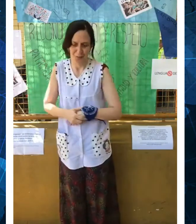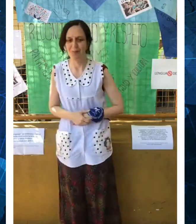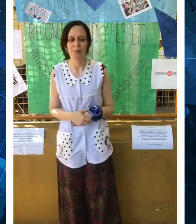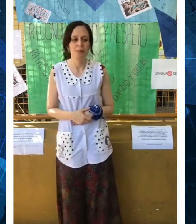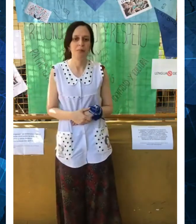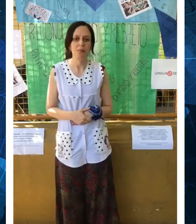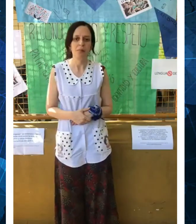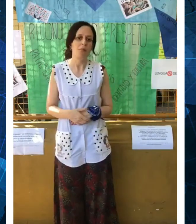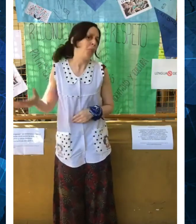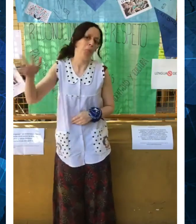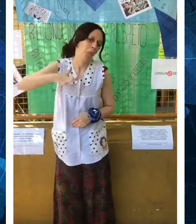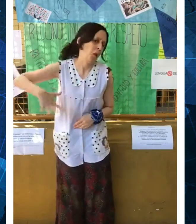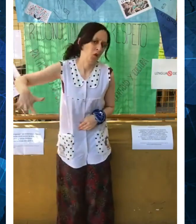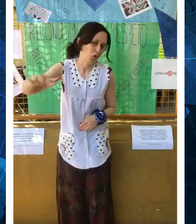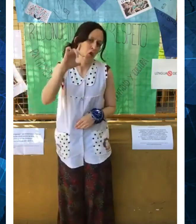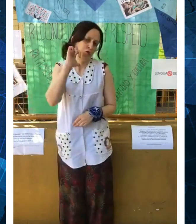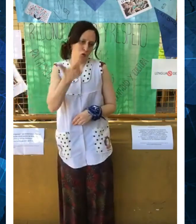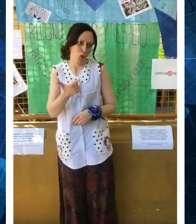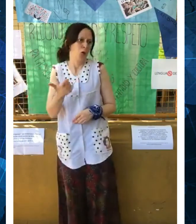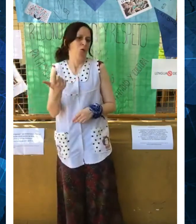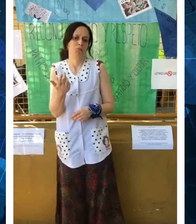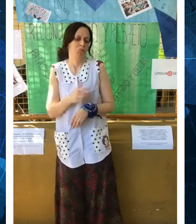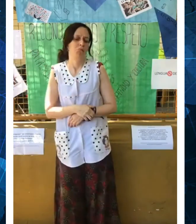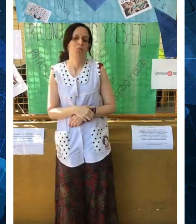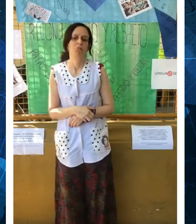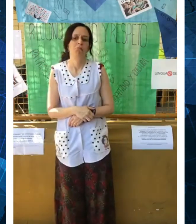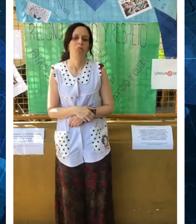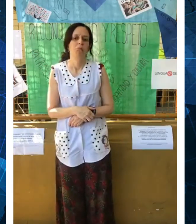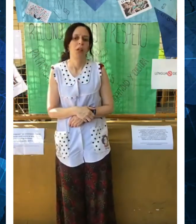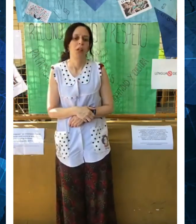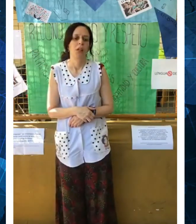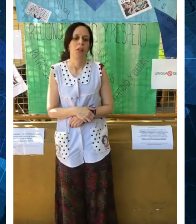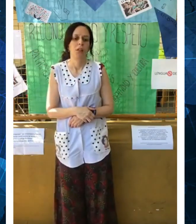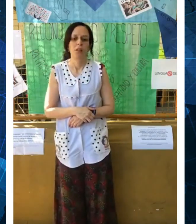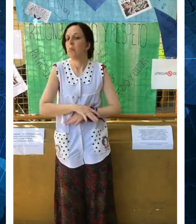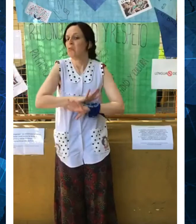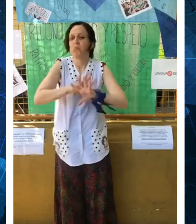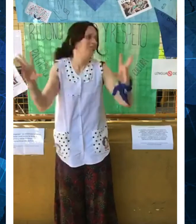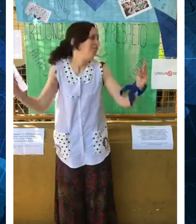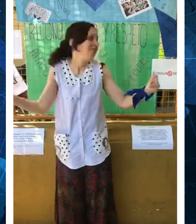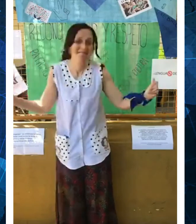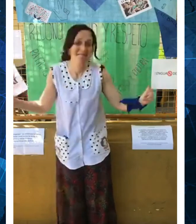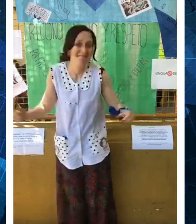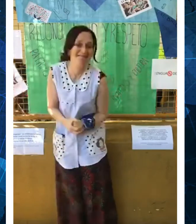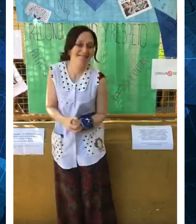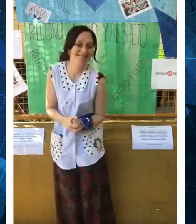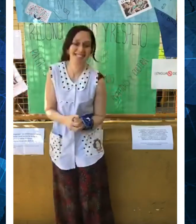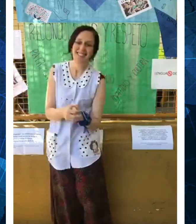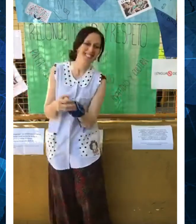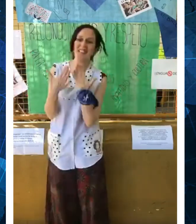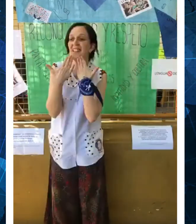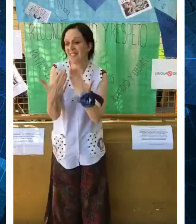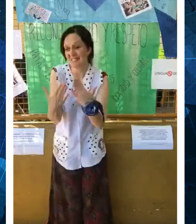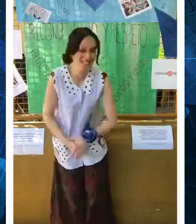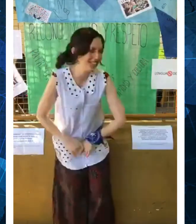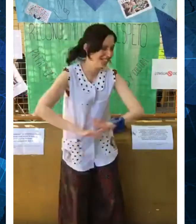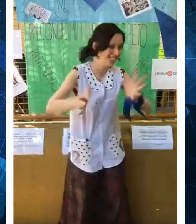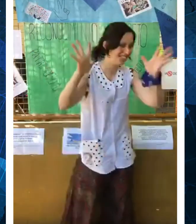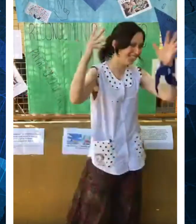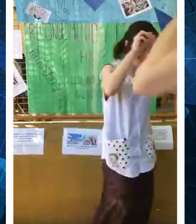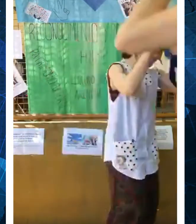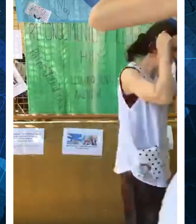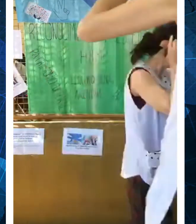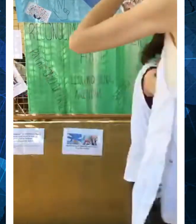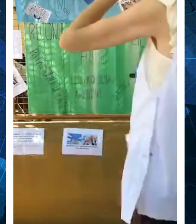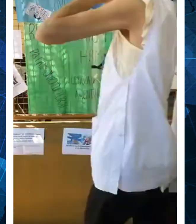Y siempre queremos apoyar y manifestar nuestra postura de la educación de las personas sordas. Así que nada más,